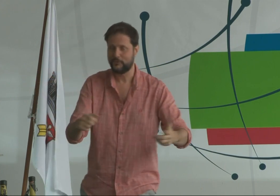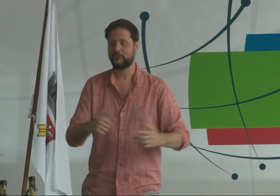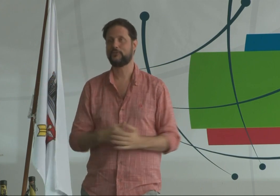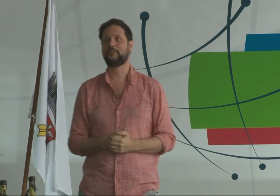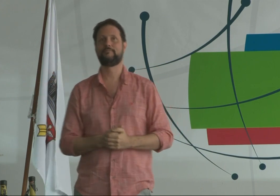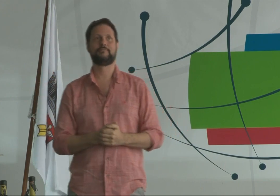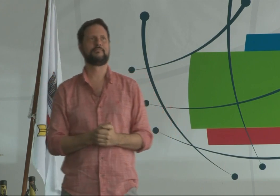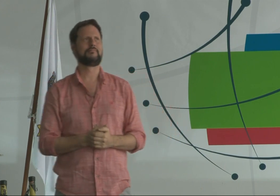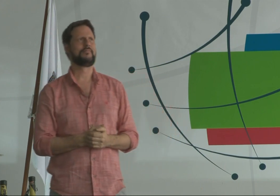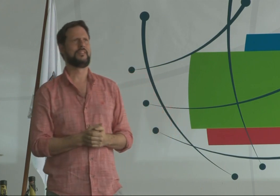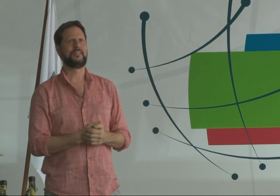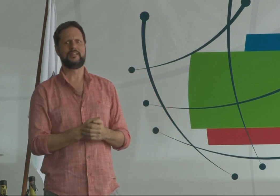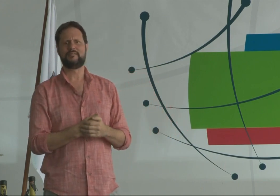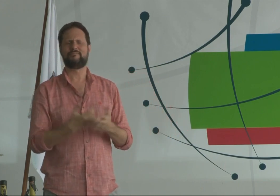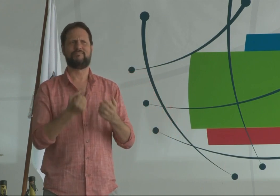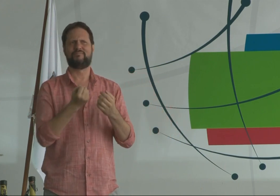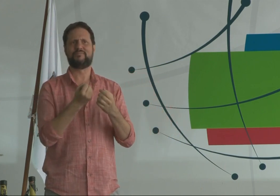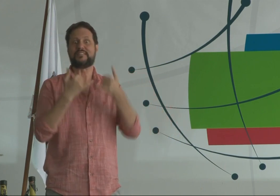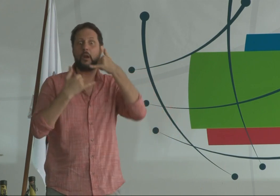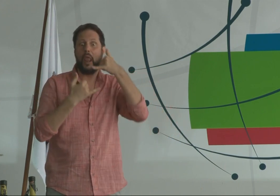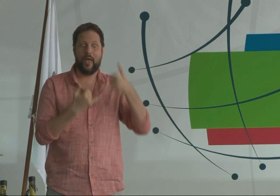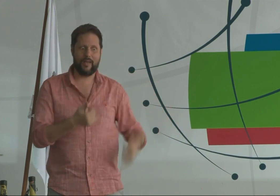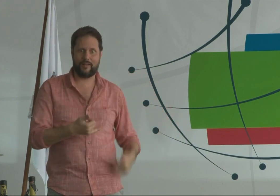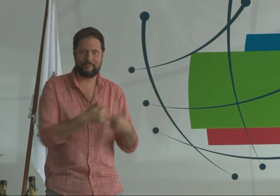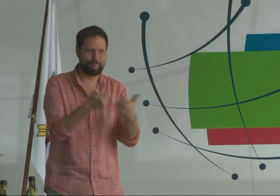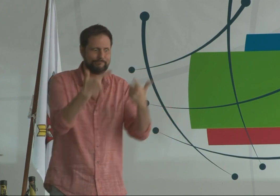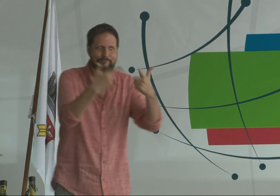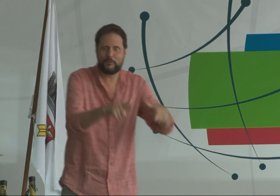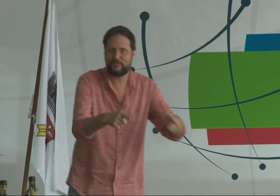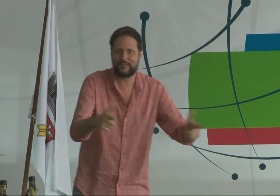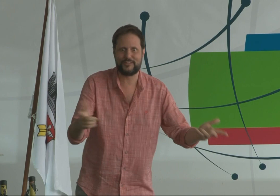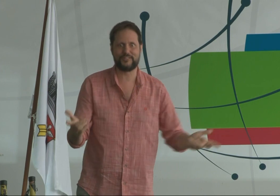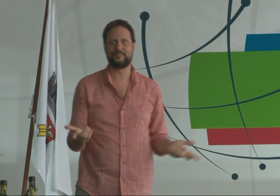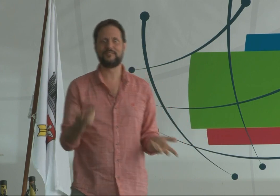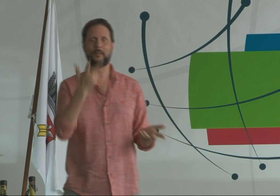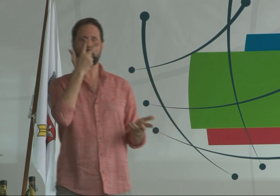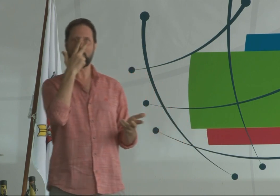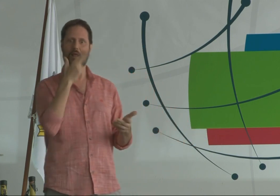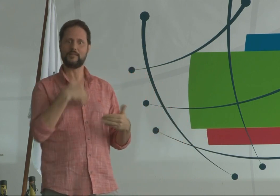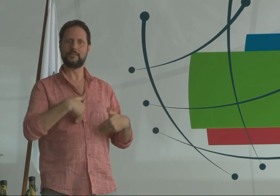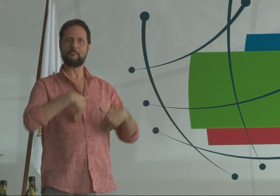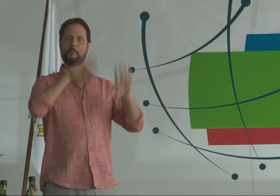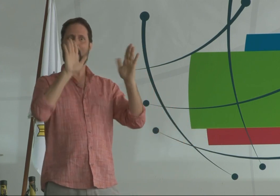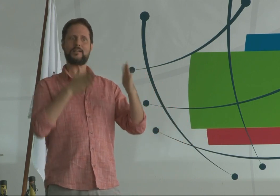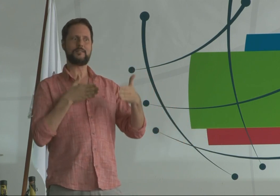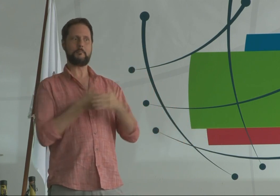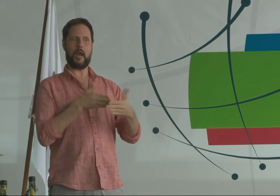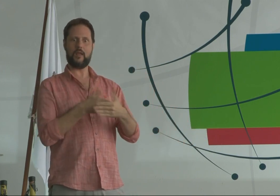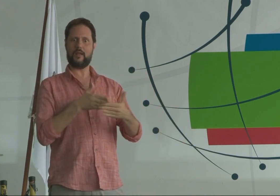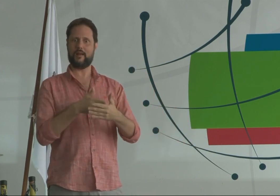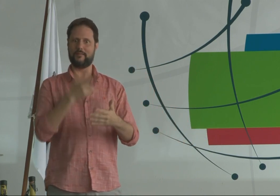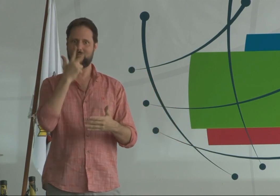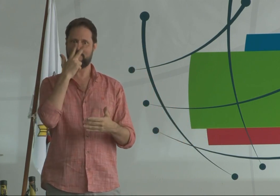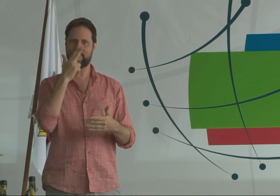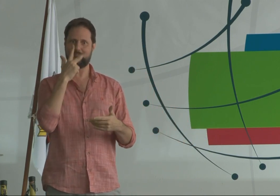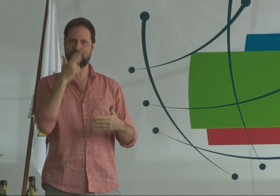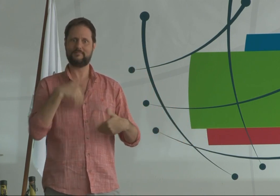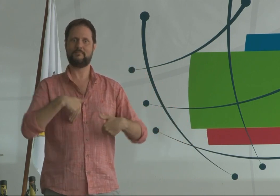Legenda, por exemplo, com recurso a televisar não era uma coisa comum. Então, eu, por exemplo, não tinha celular. Então, a gente tinha muito mais